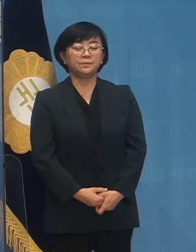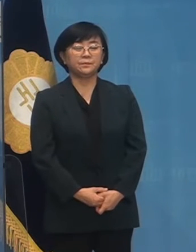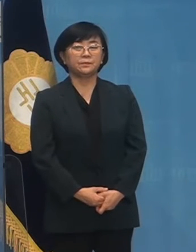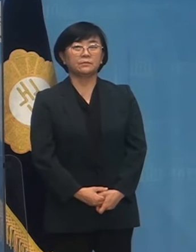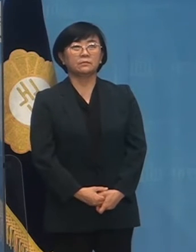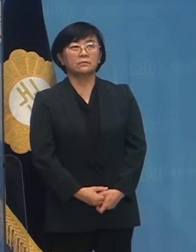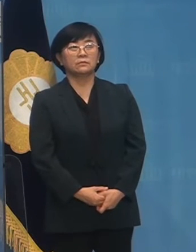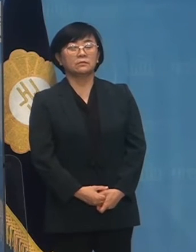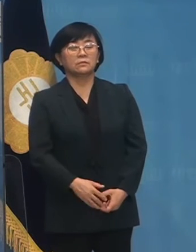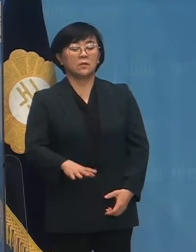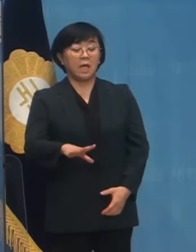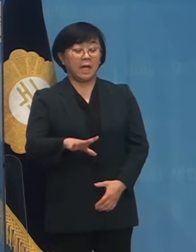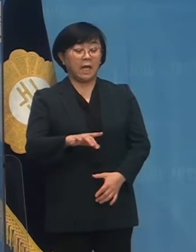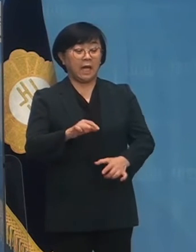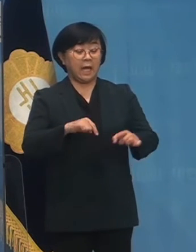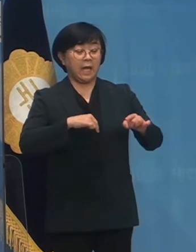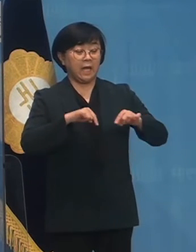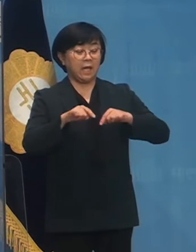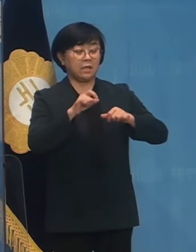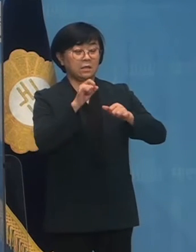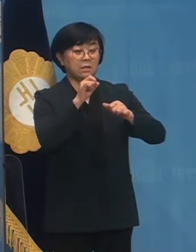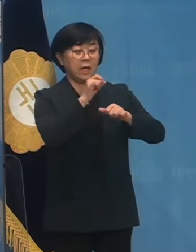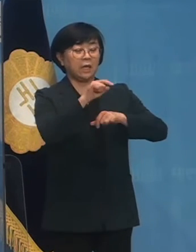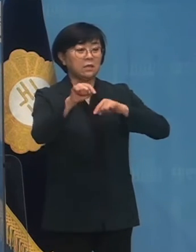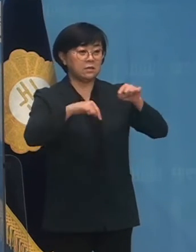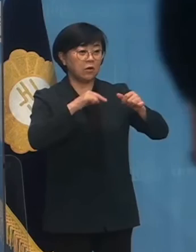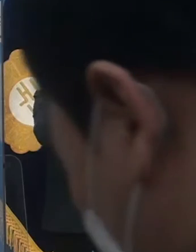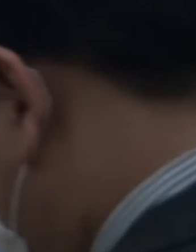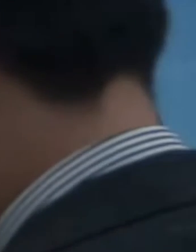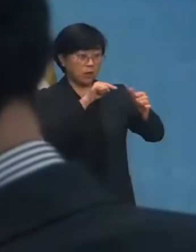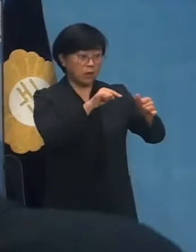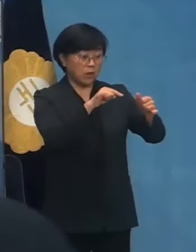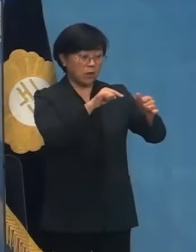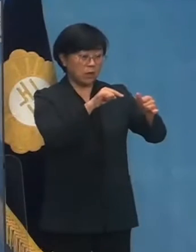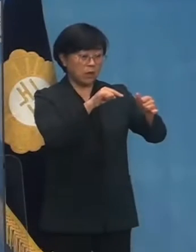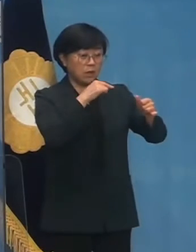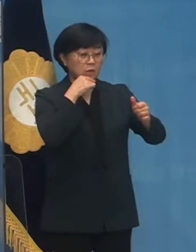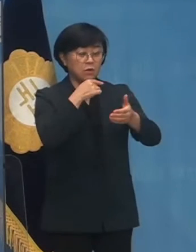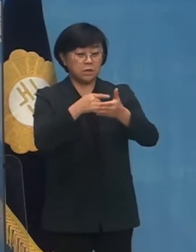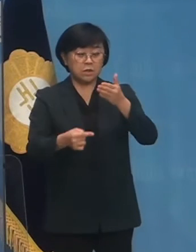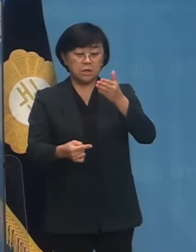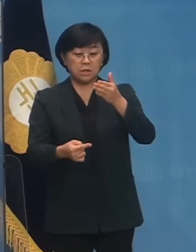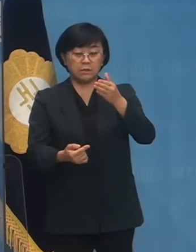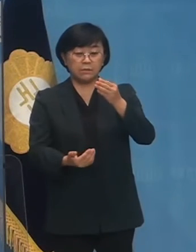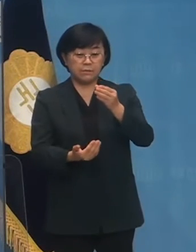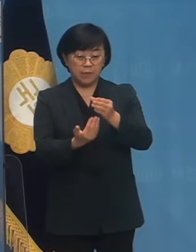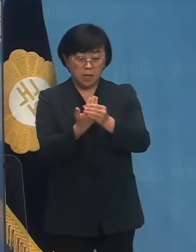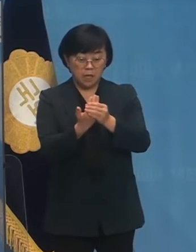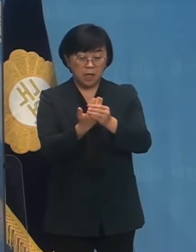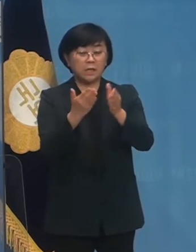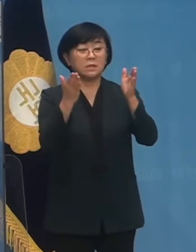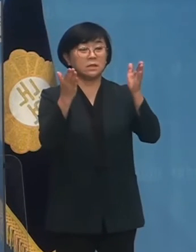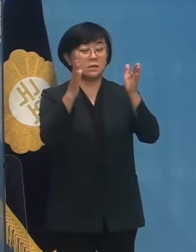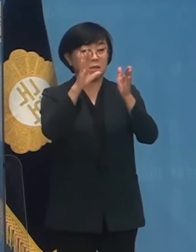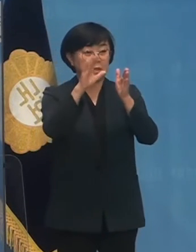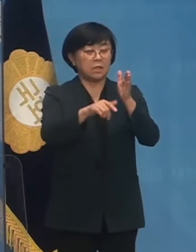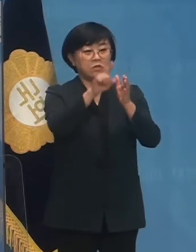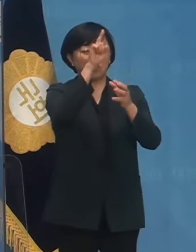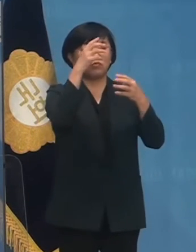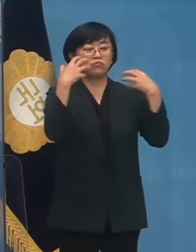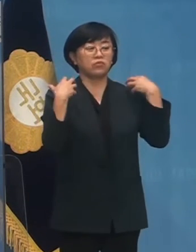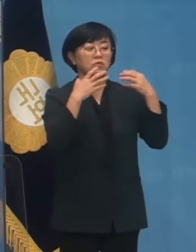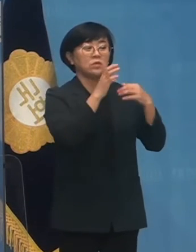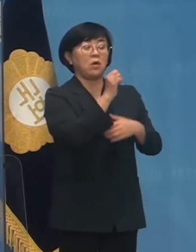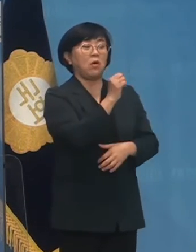최초의 행정명령에 의해서 손실 보상이 발생했을 때 그동안 정부